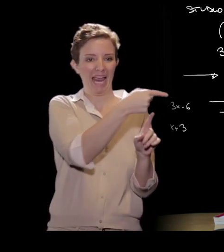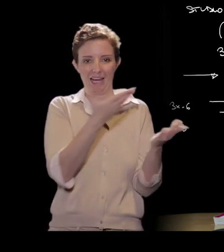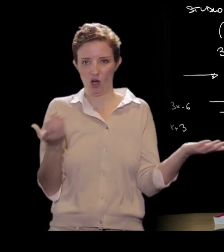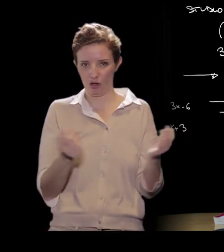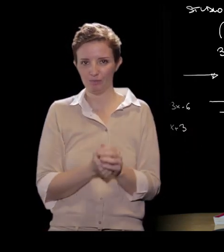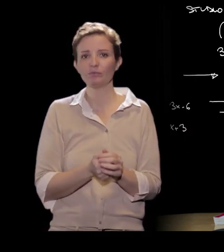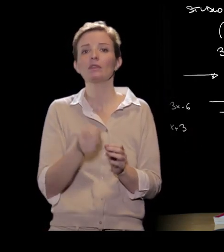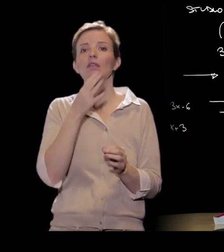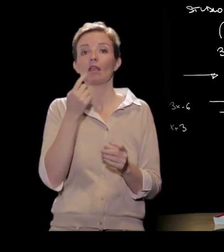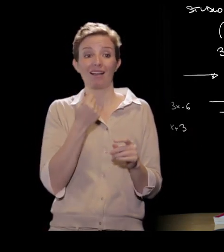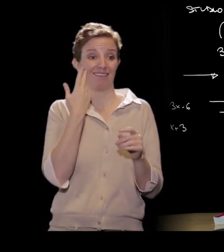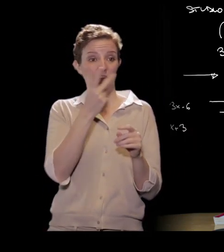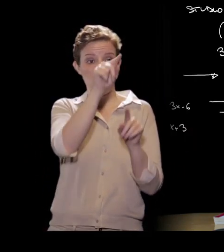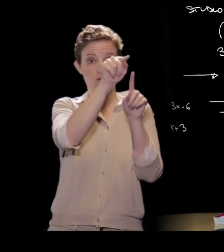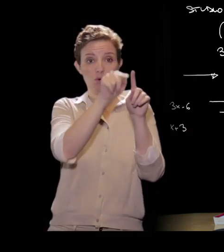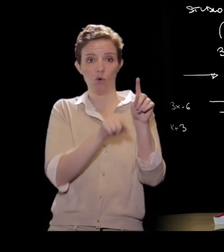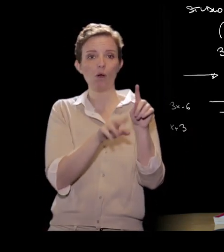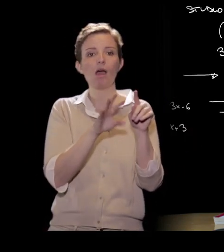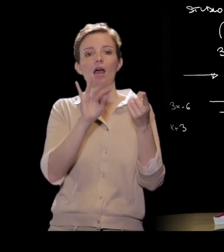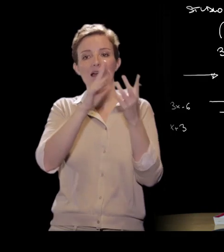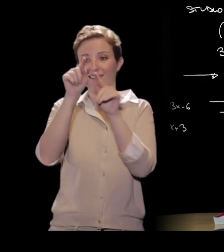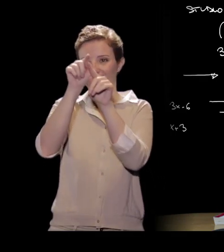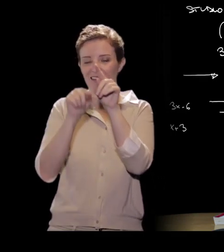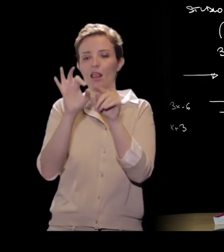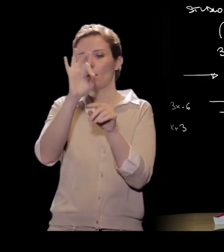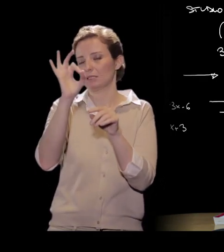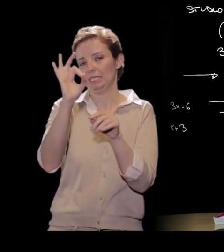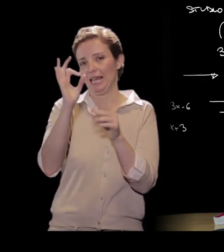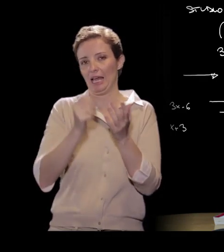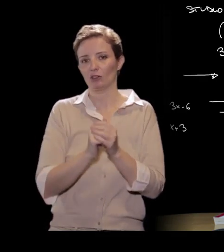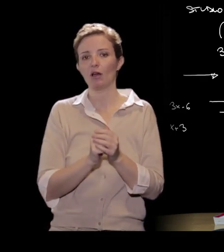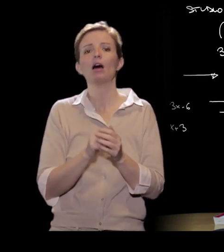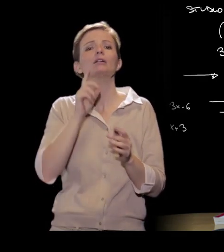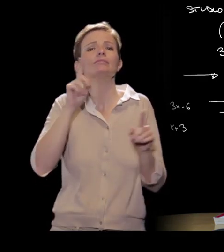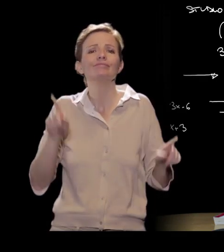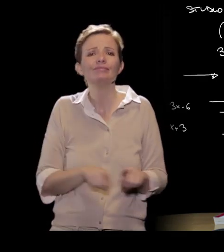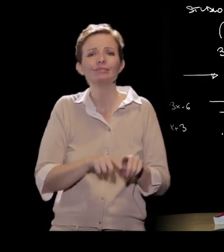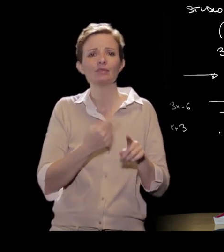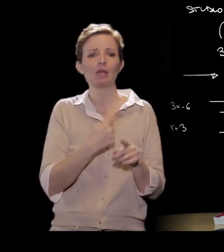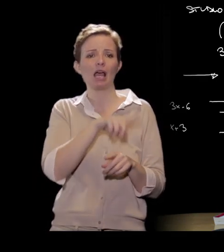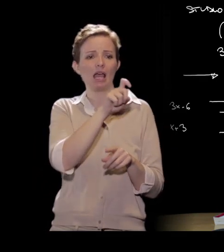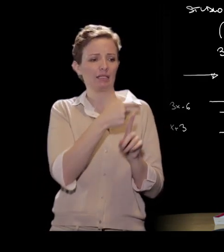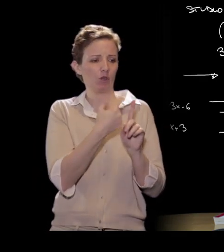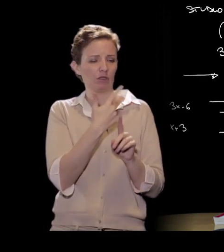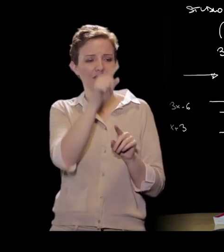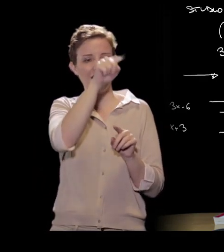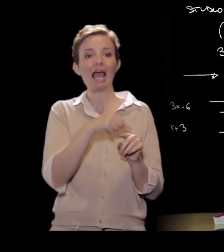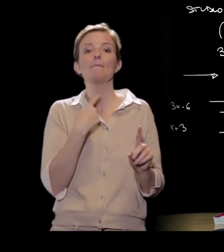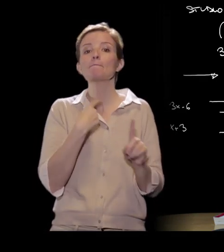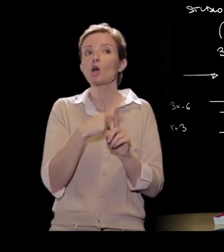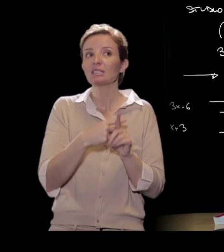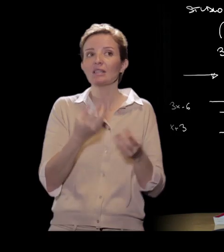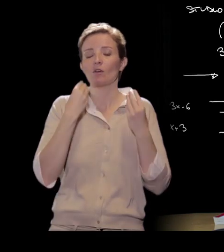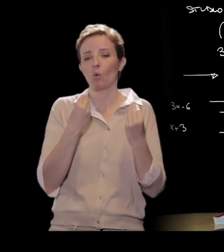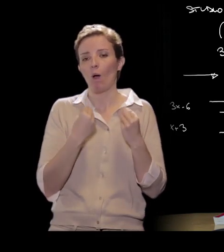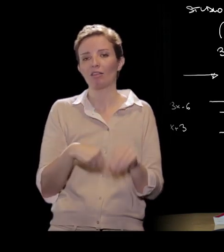corrispondenza di due noi avremo che ovviamente si sa nulla questo fattore stesso discorso vale per x3 che risulterà essere positivo quando